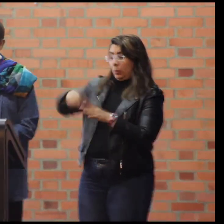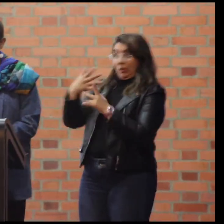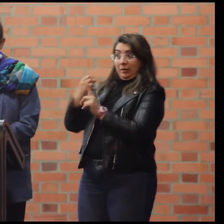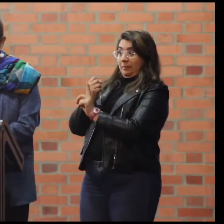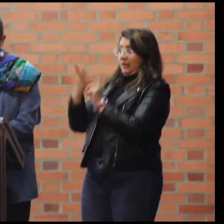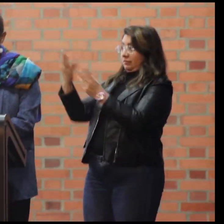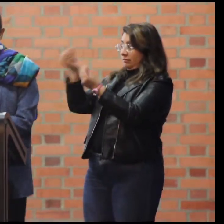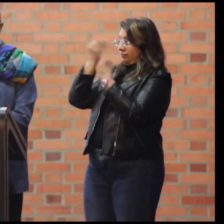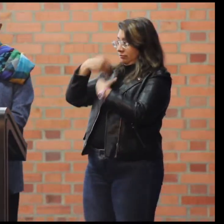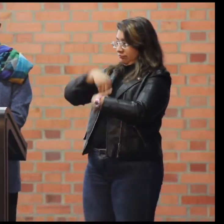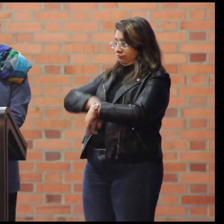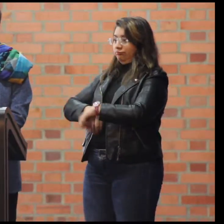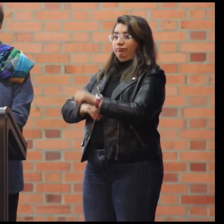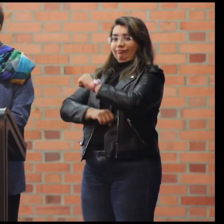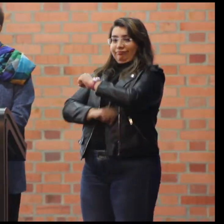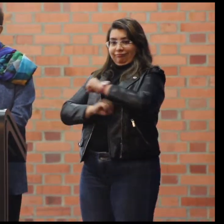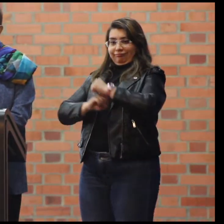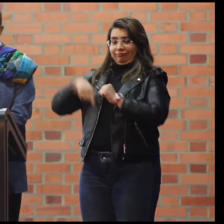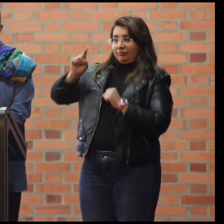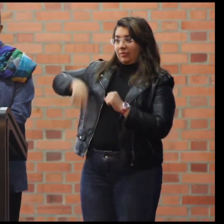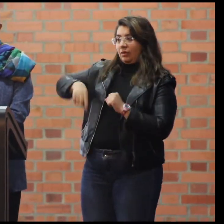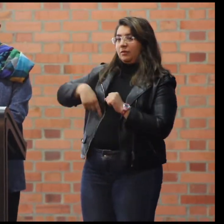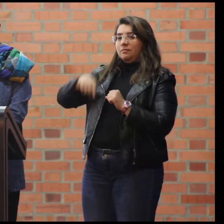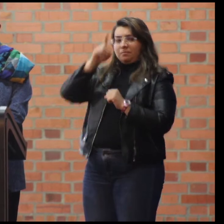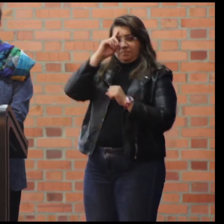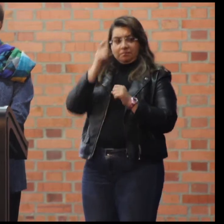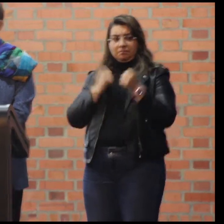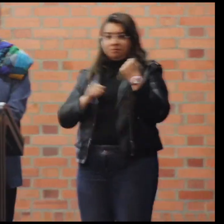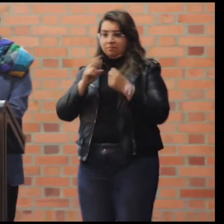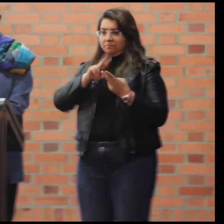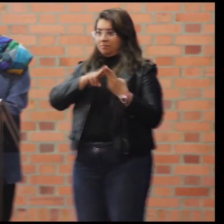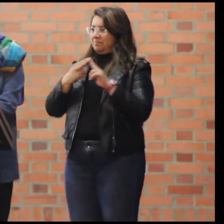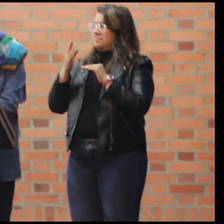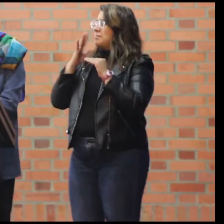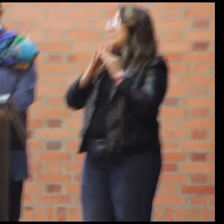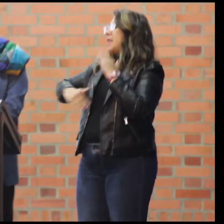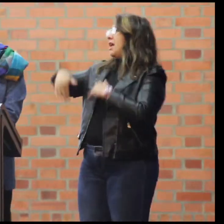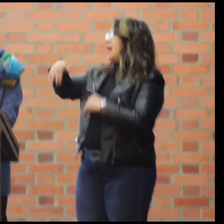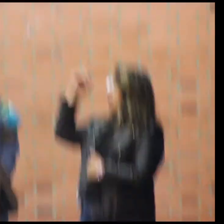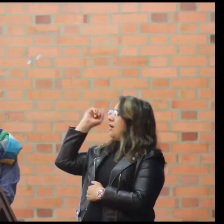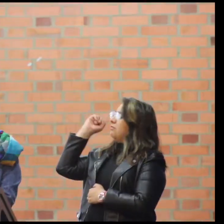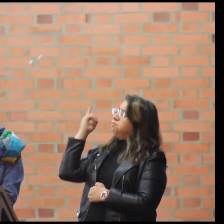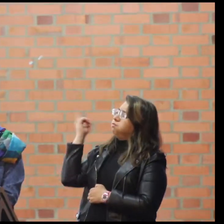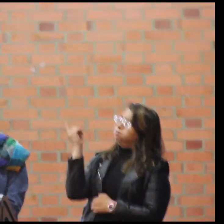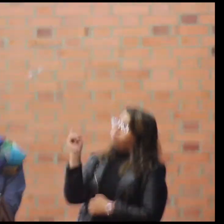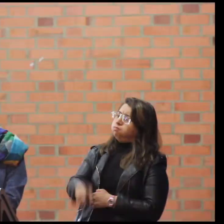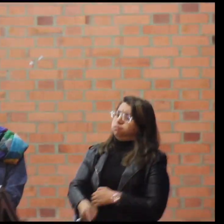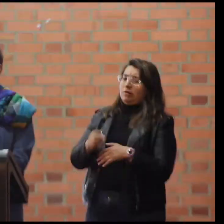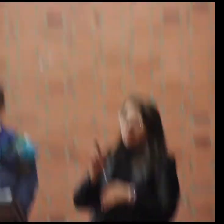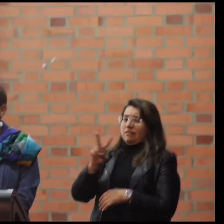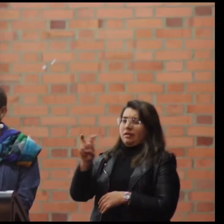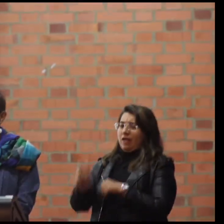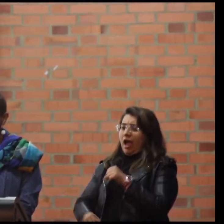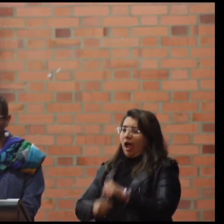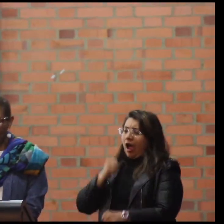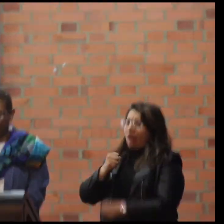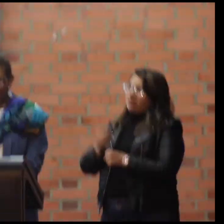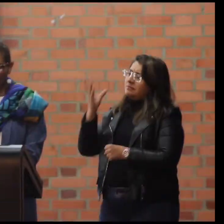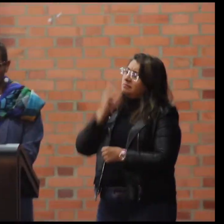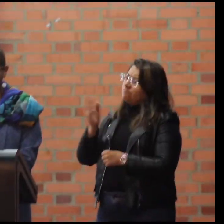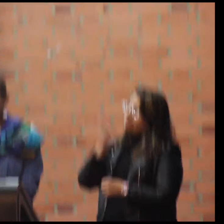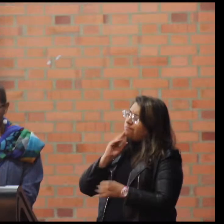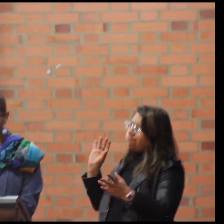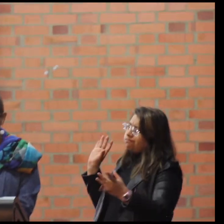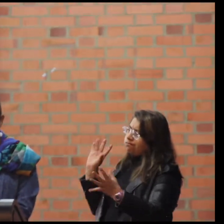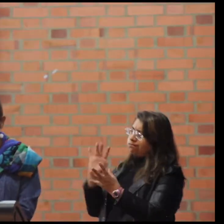desde sus orígenes y lo ha continuado siendo durante más de 27 años de trayectoria algunos